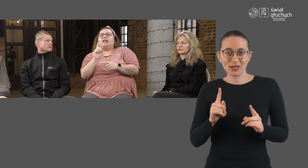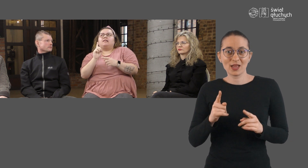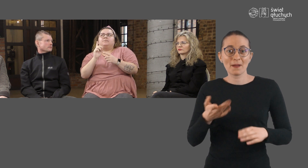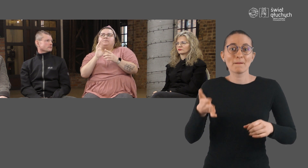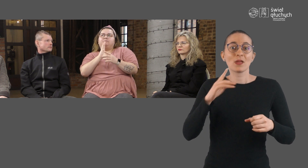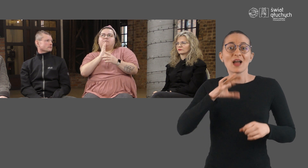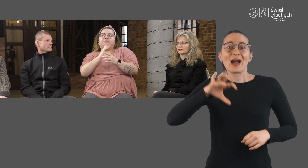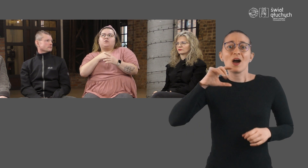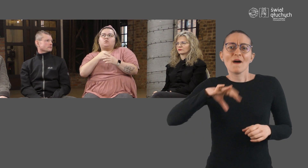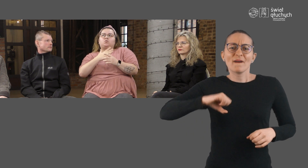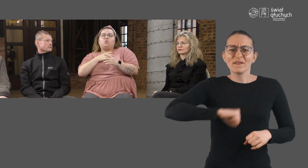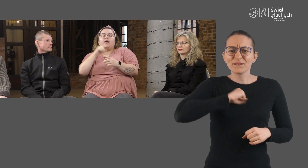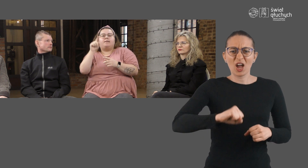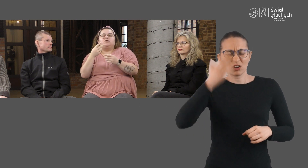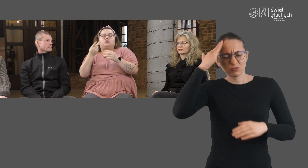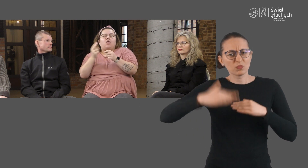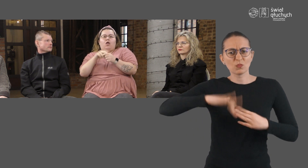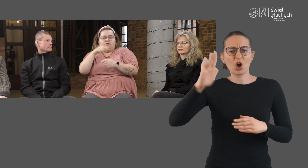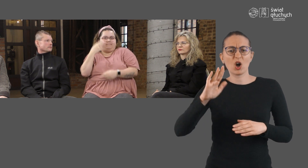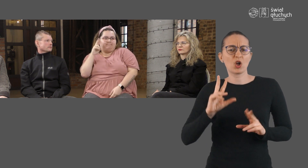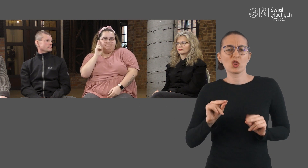Teraz powiem tak,